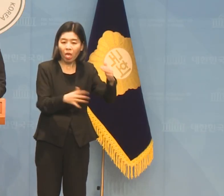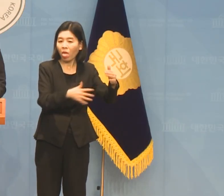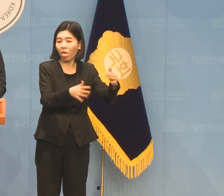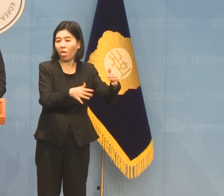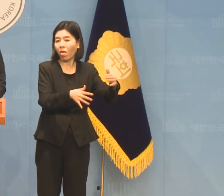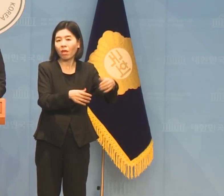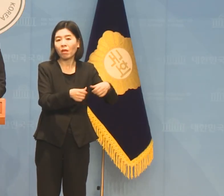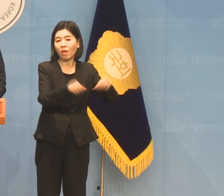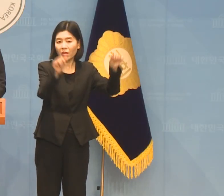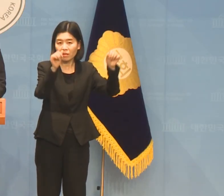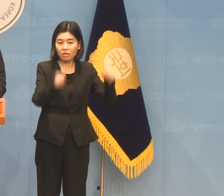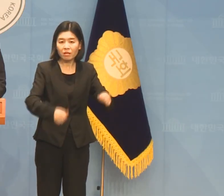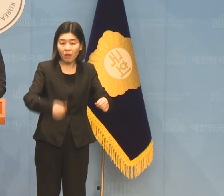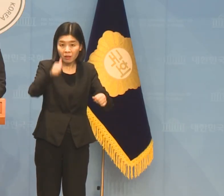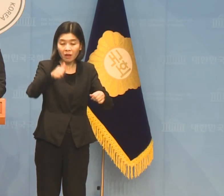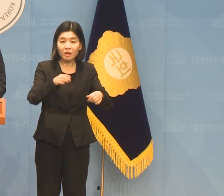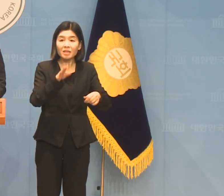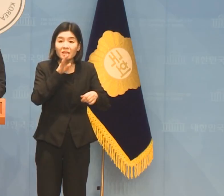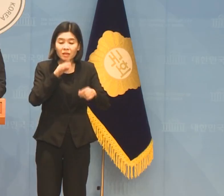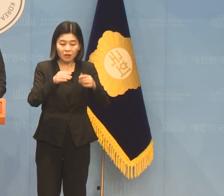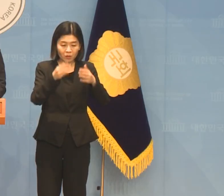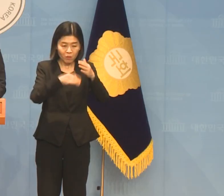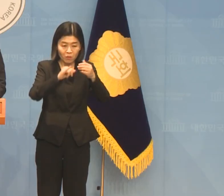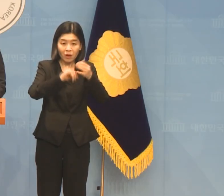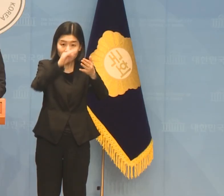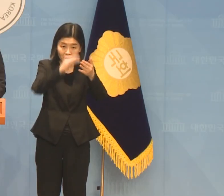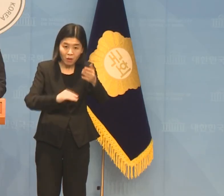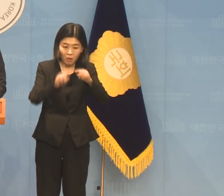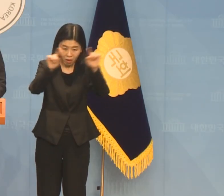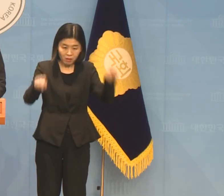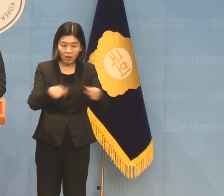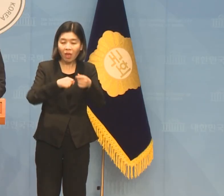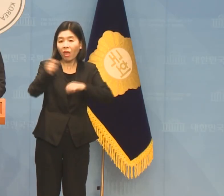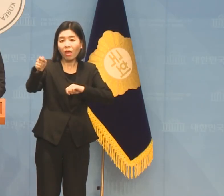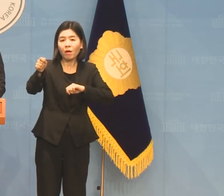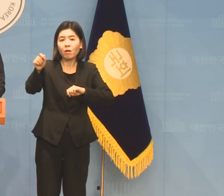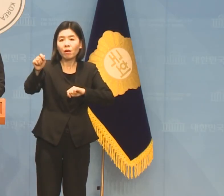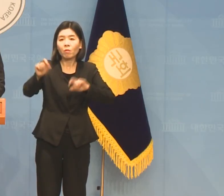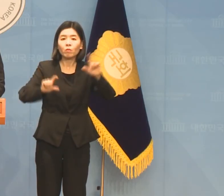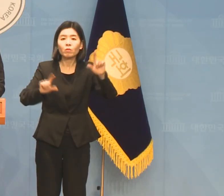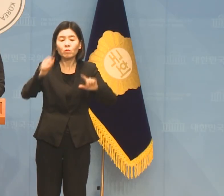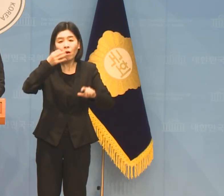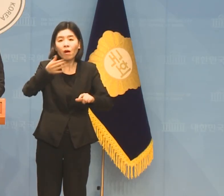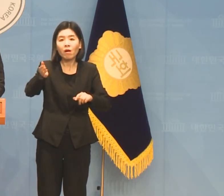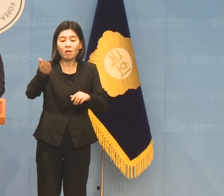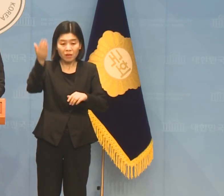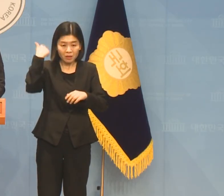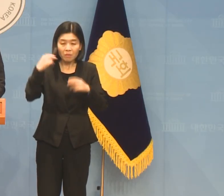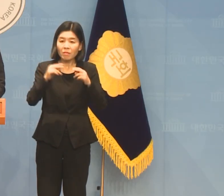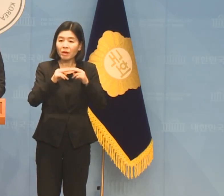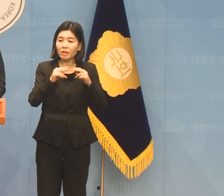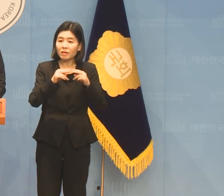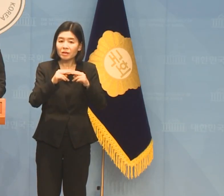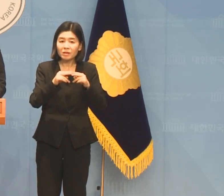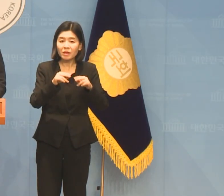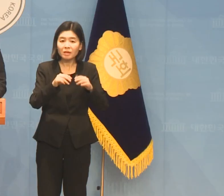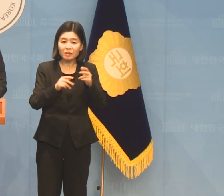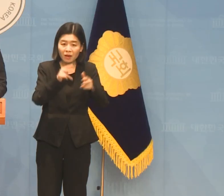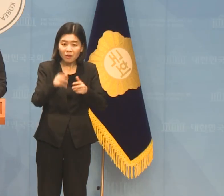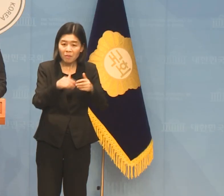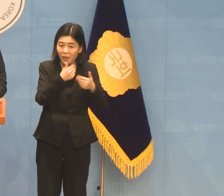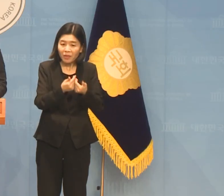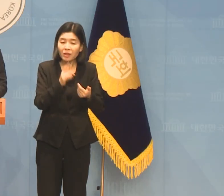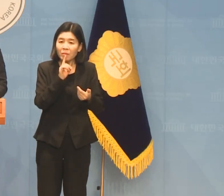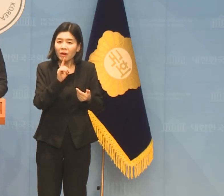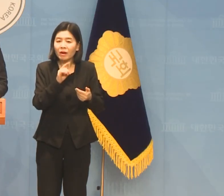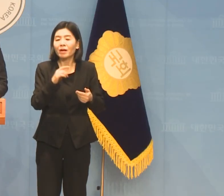이재명 후보의 공약이 적힌 종이를 직접 찢는 행위로 하기도 했습니다. 반도체 산업 세공제도 반대한 민주당이라는 거짓 주장도